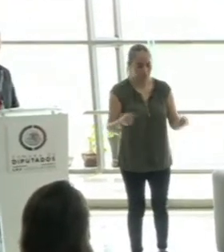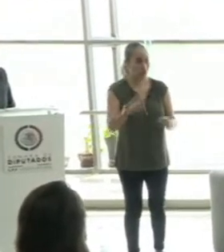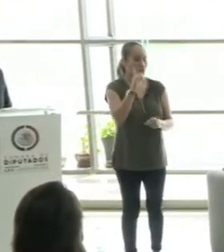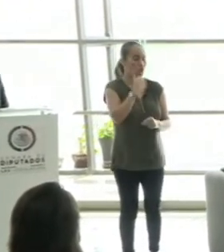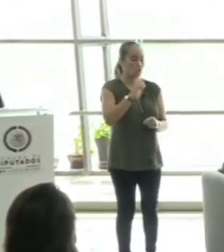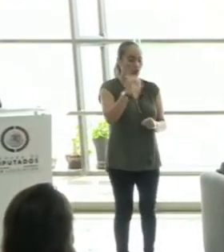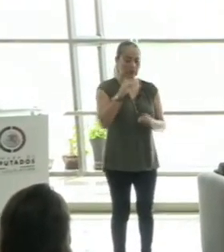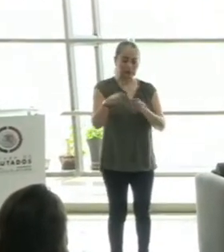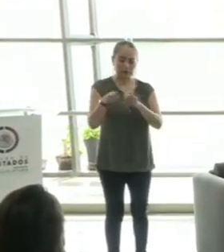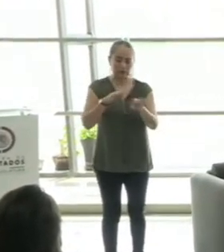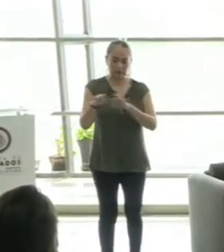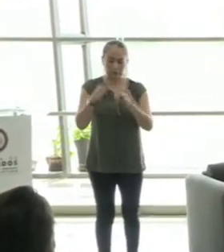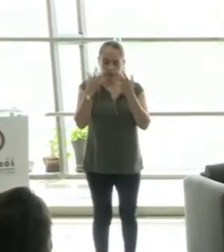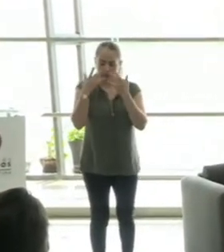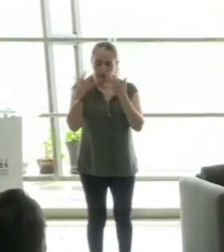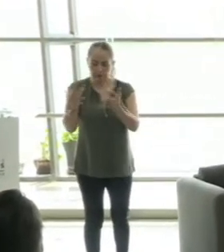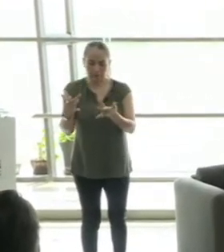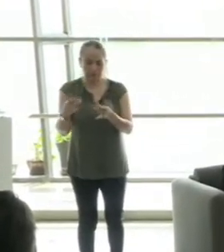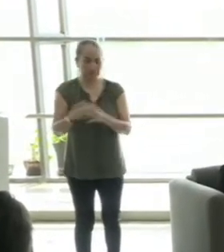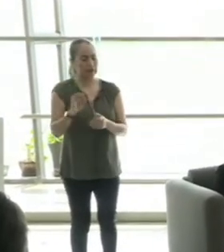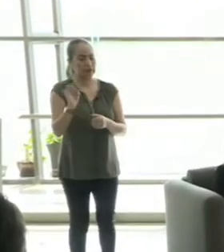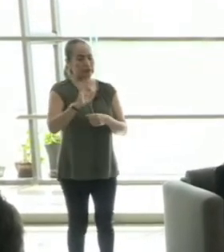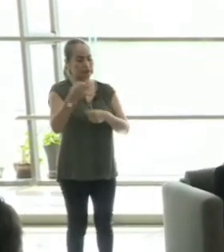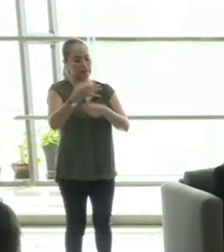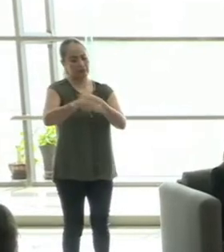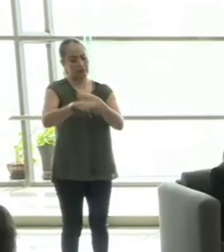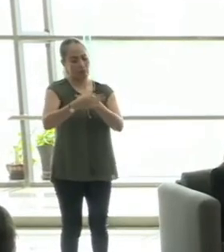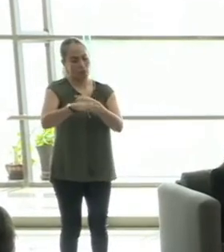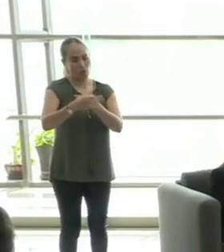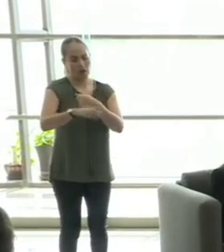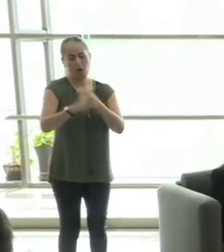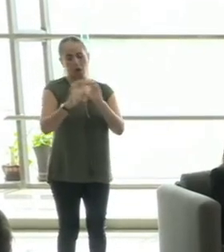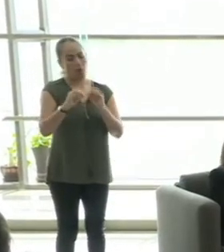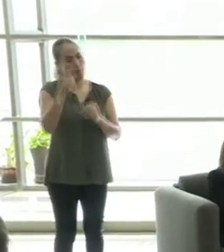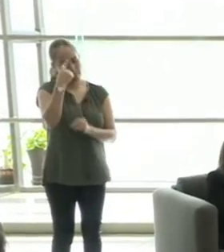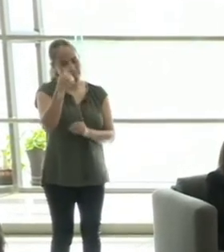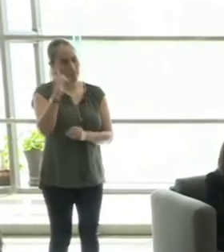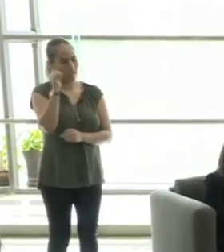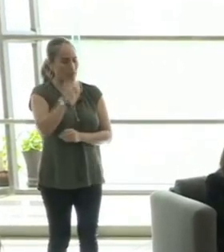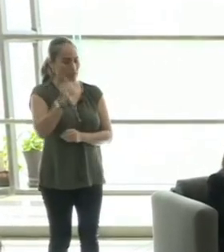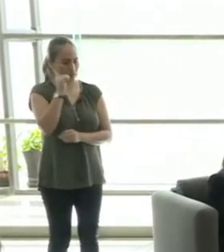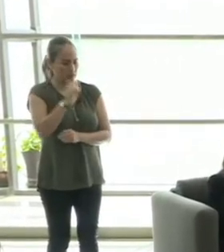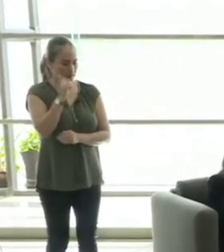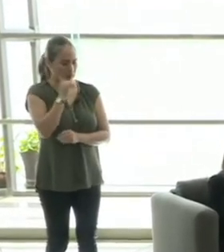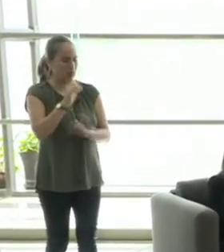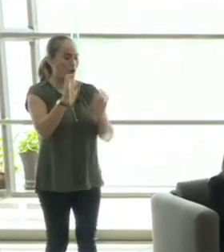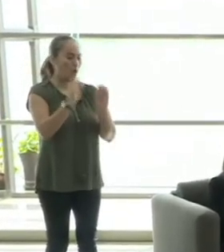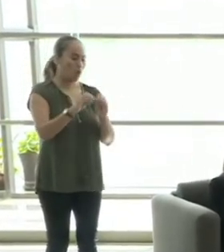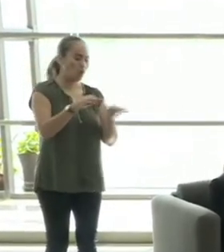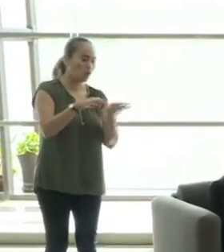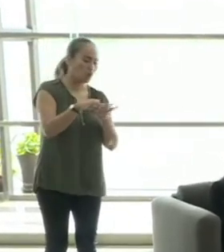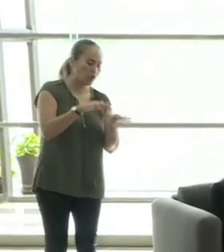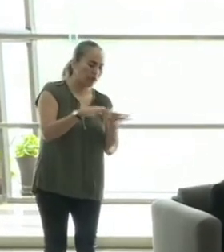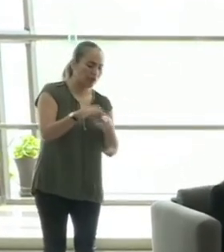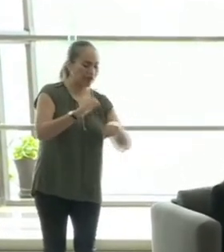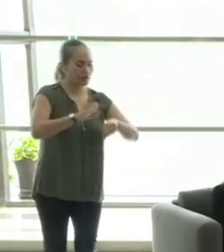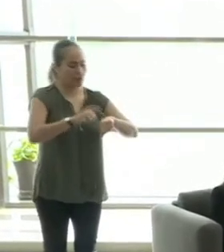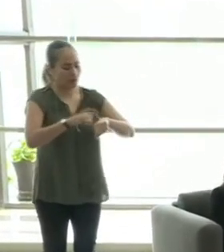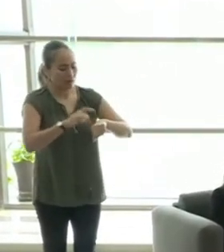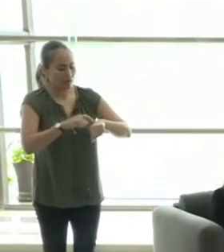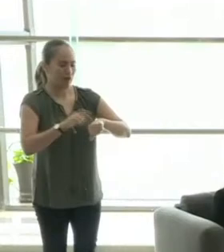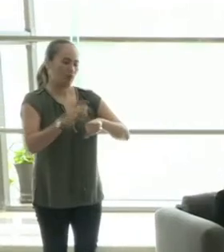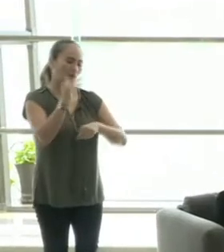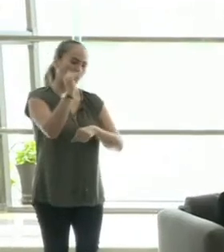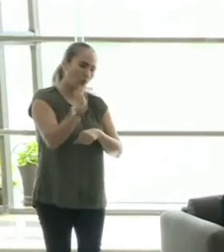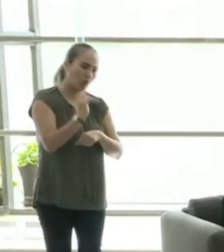las que dejan de trabajar ya sea de manera permanente o de manera temporal o son las mujeres las que buscan trabajos más flexibles y